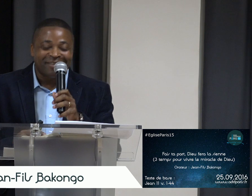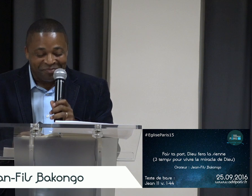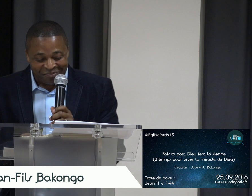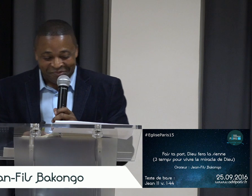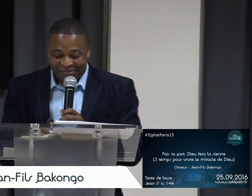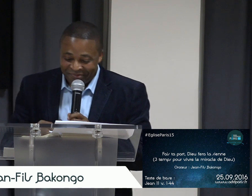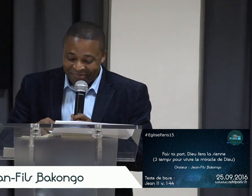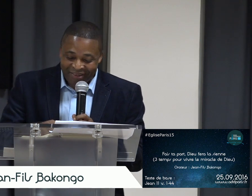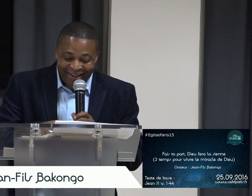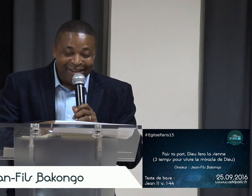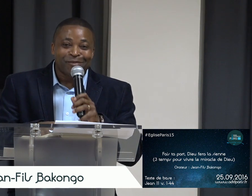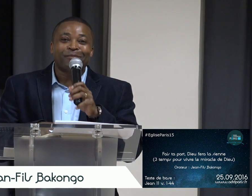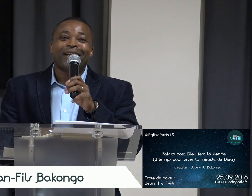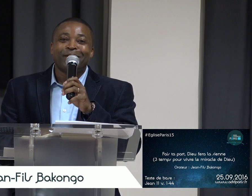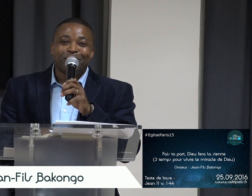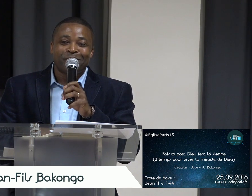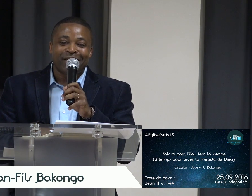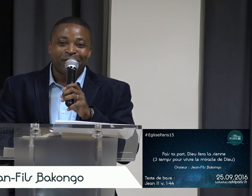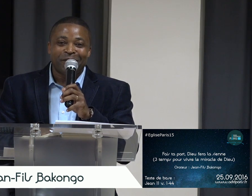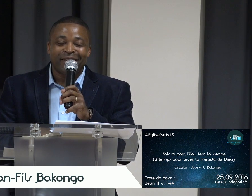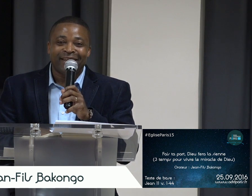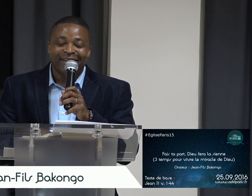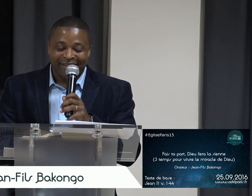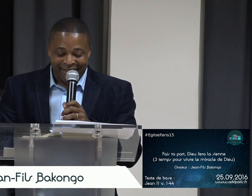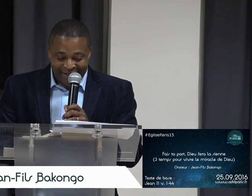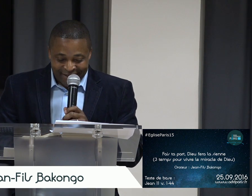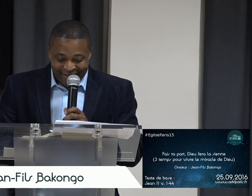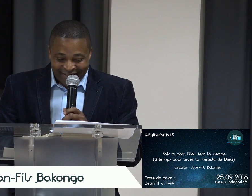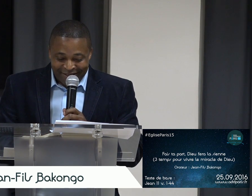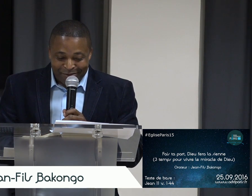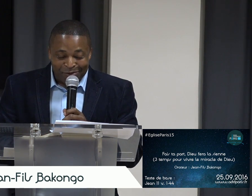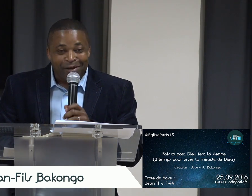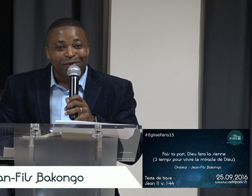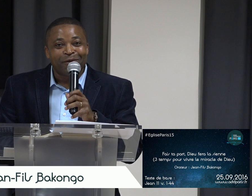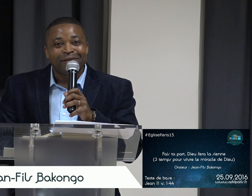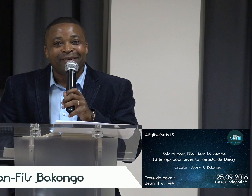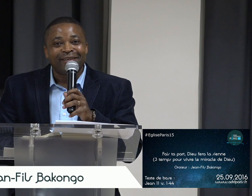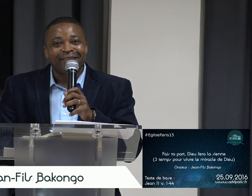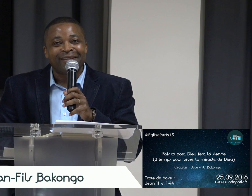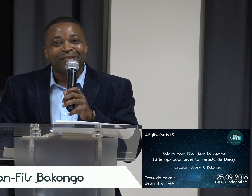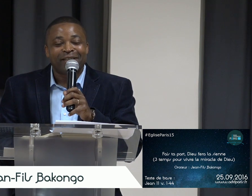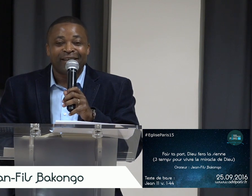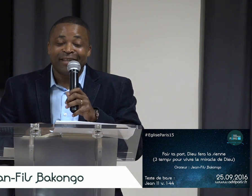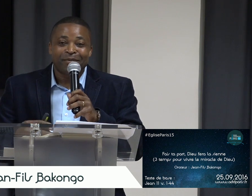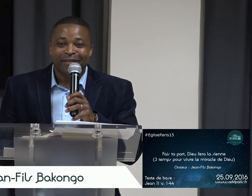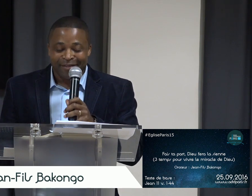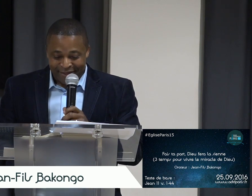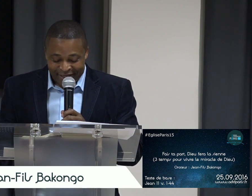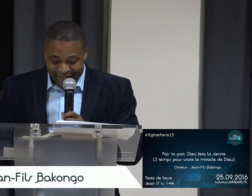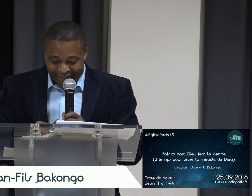m'impressionne. Nous sommes dans la maison du Seigneur et que nous soyons,